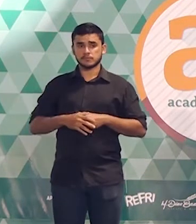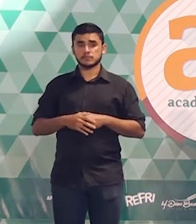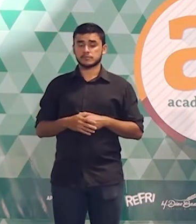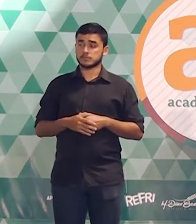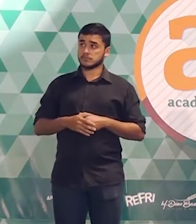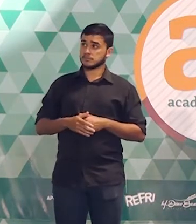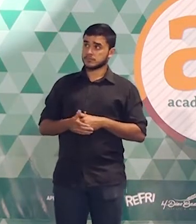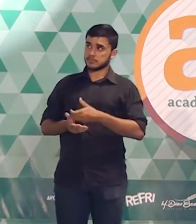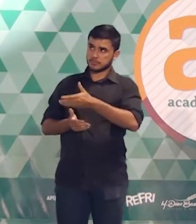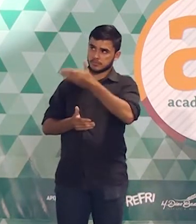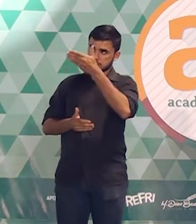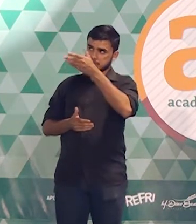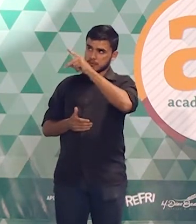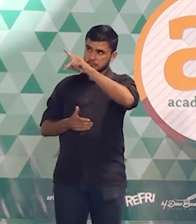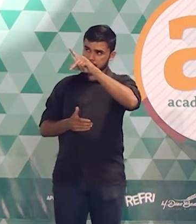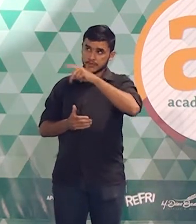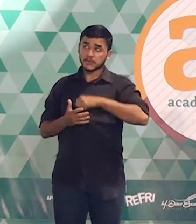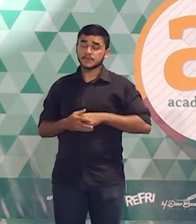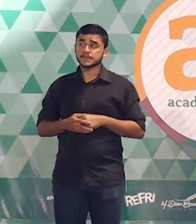Professor,